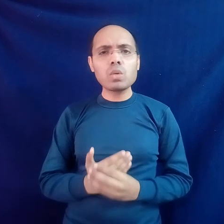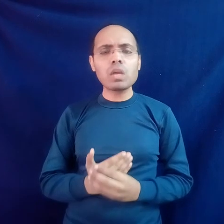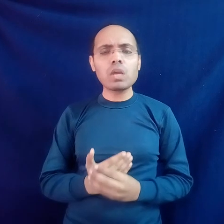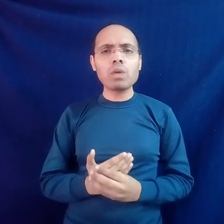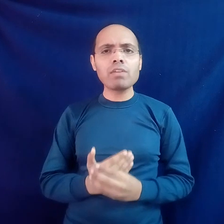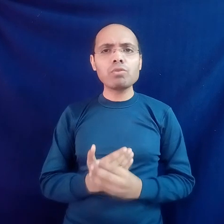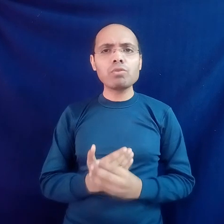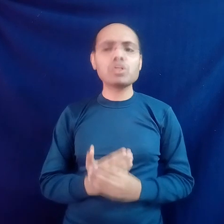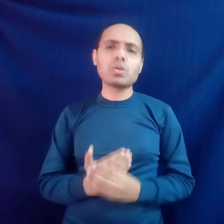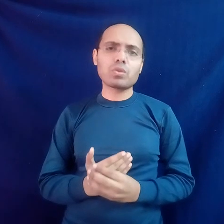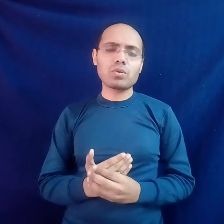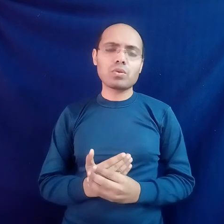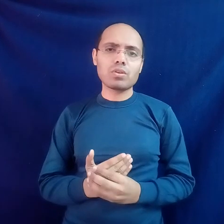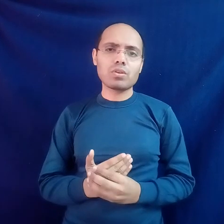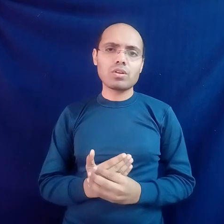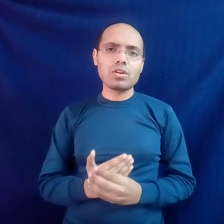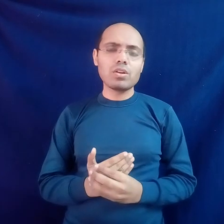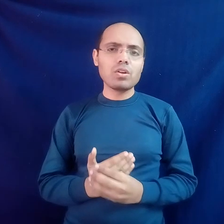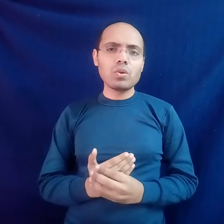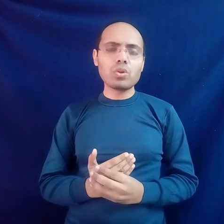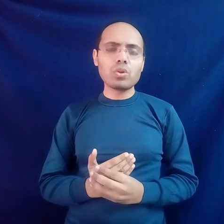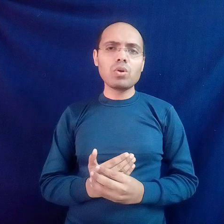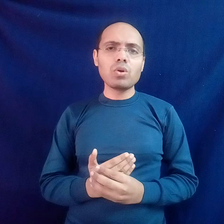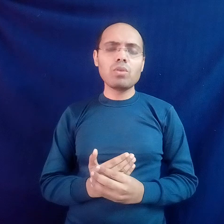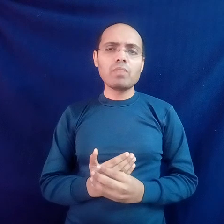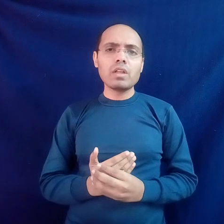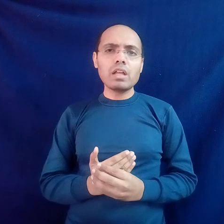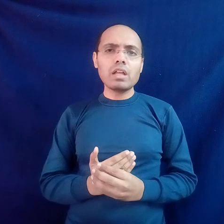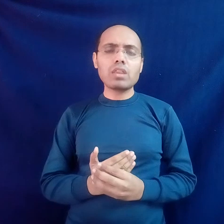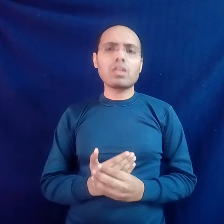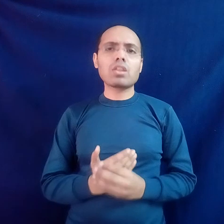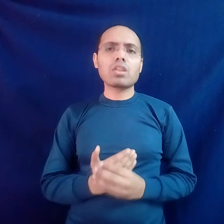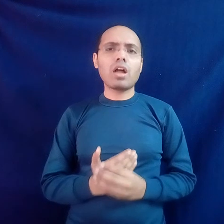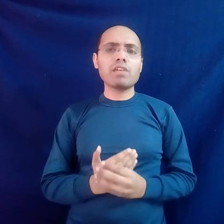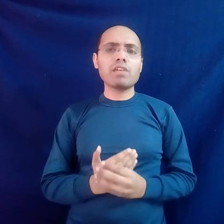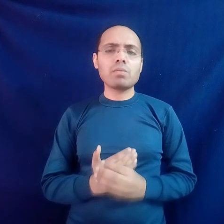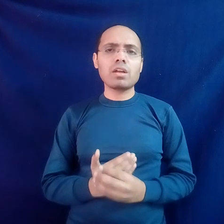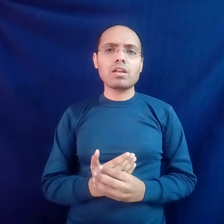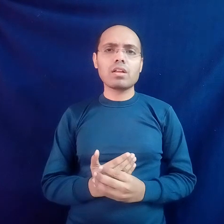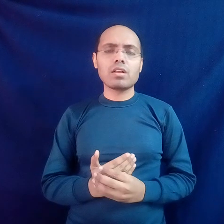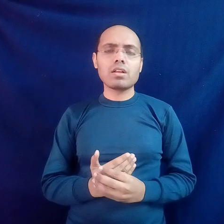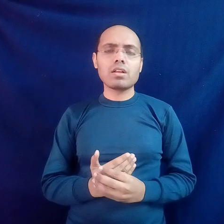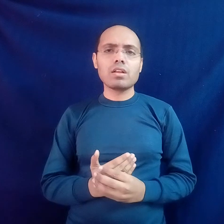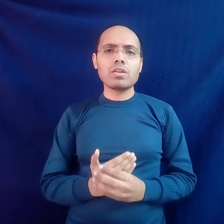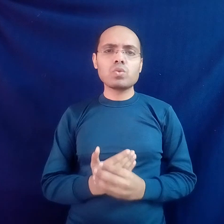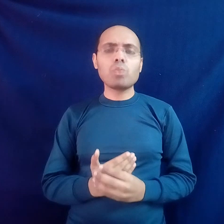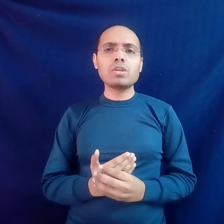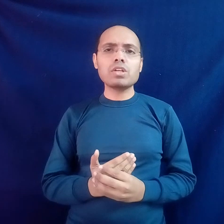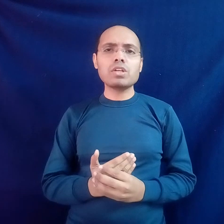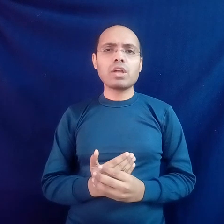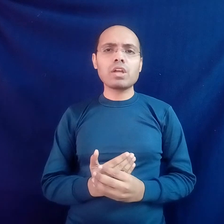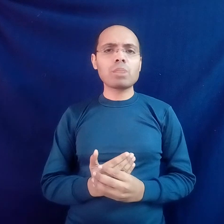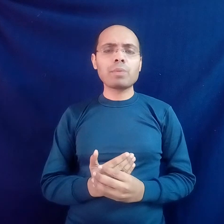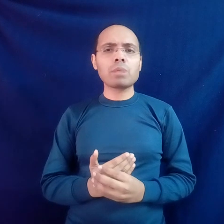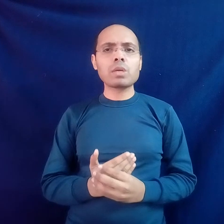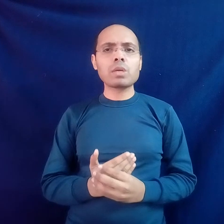के द्वारा विवश है। दोस्तों, इस संसार में जो भी चीज़ें हैं सब परमात्मा की